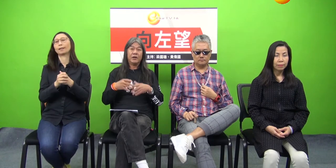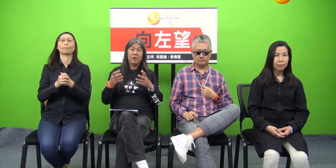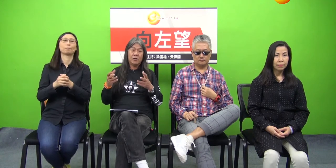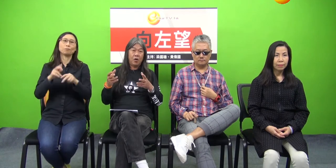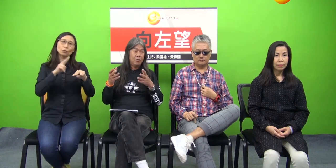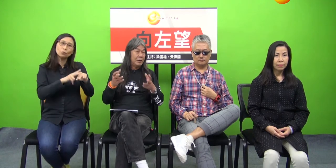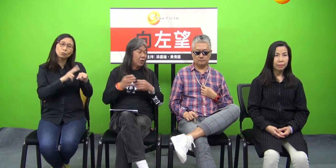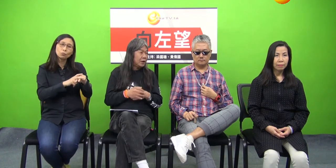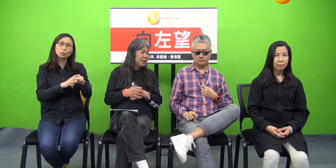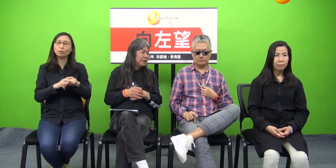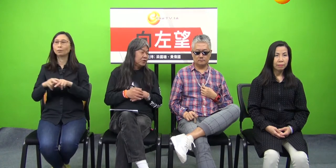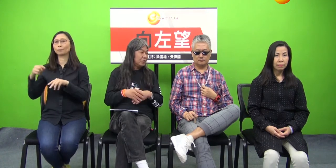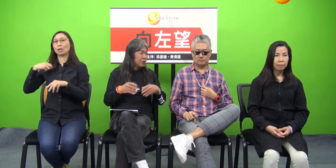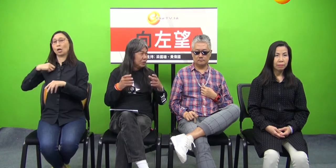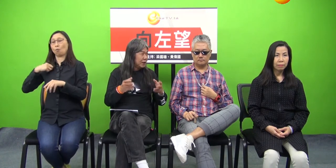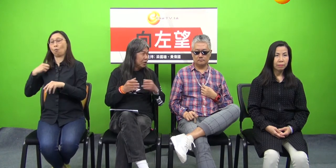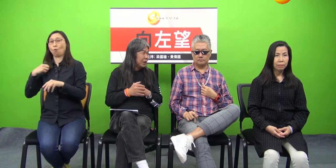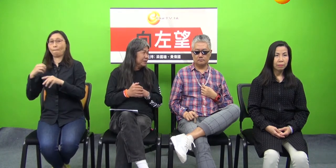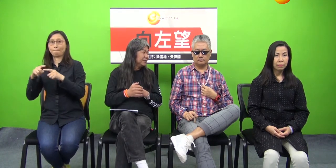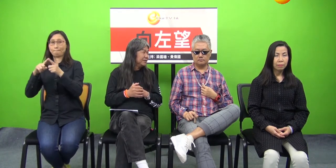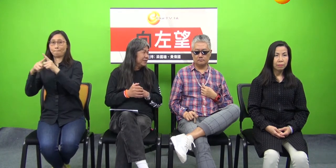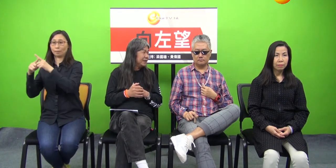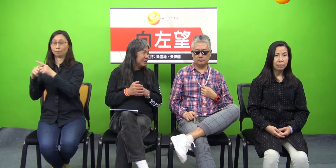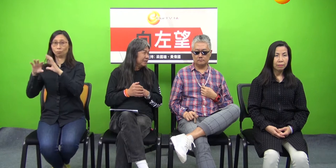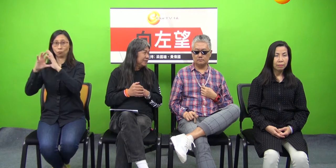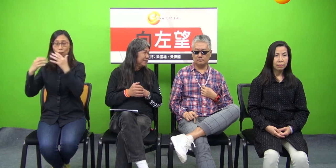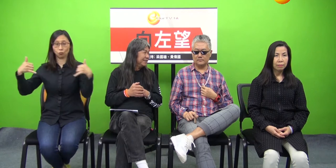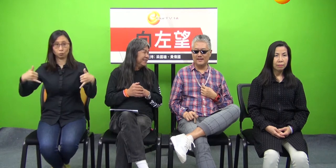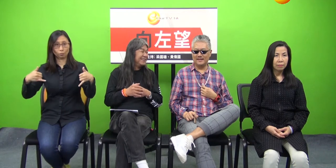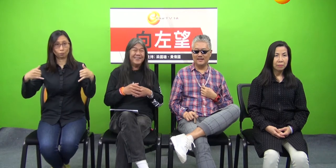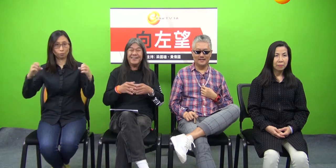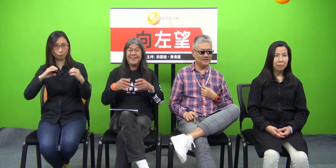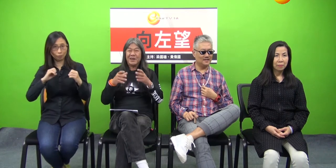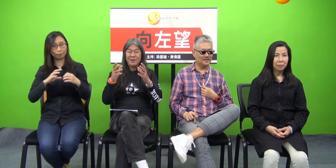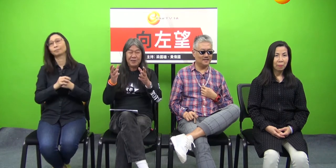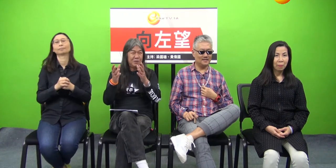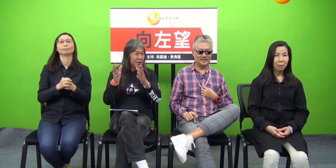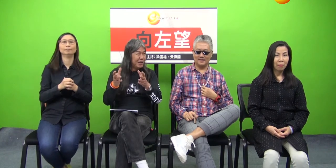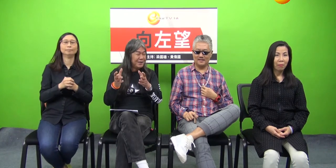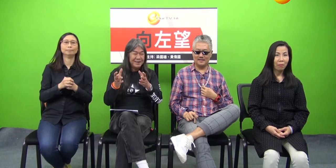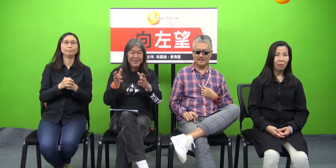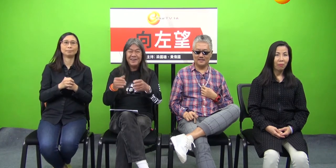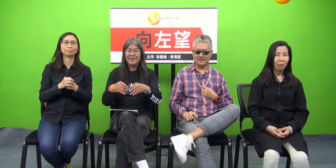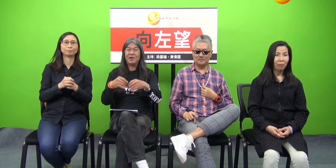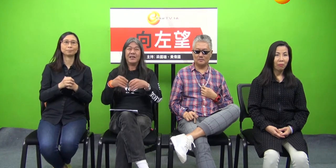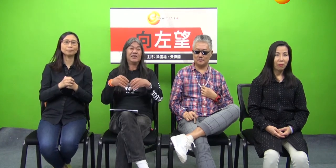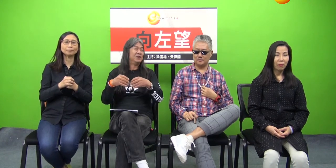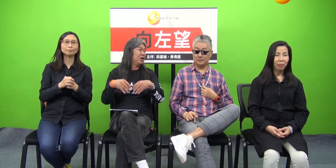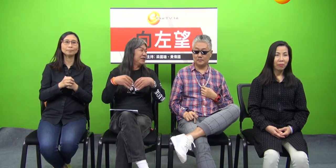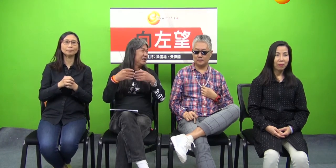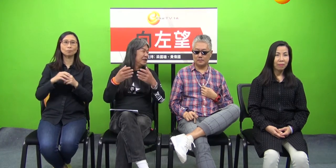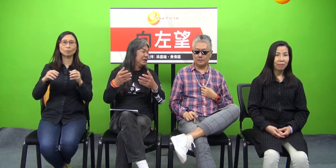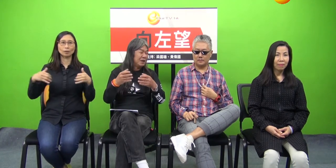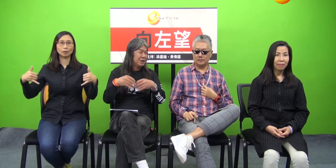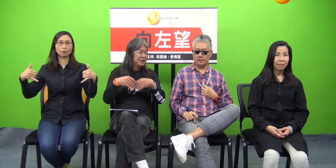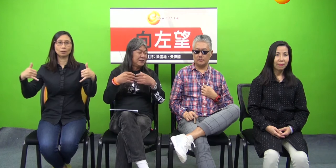呢個國民黨咧就想揾共產黨笨柒，咁咧就點樣咧？就話召開個政